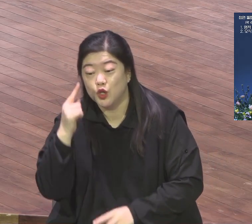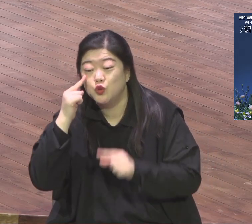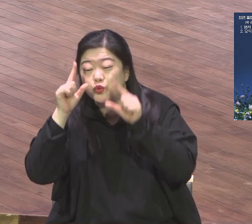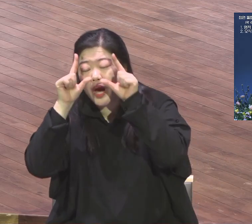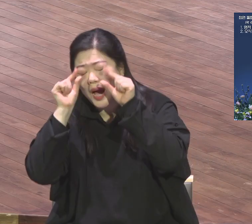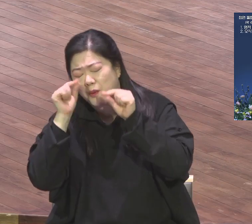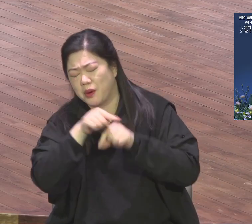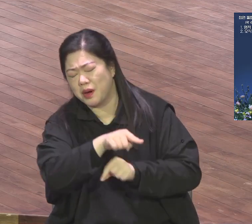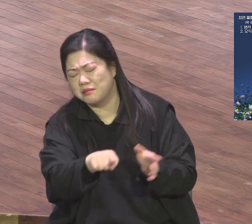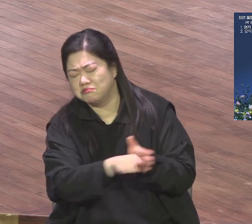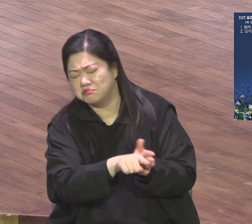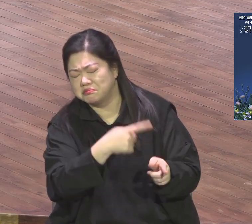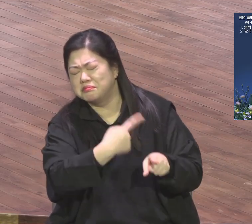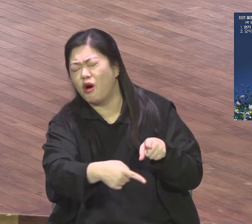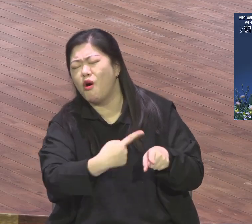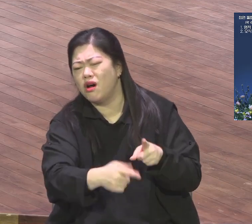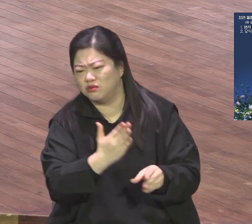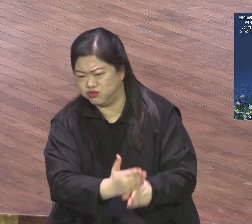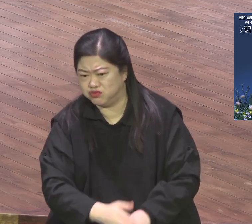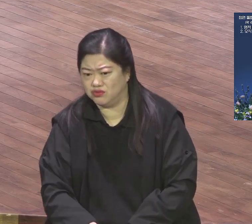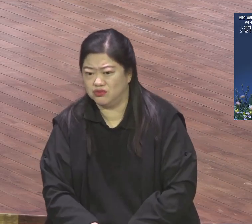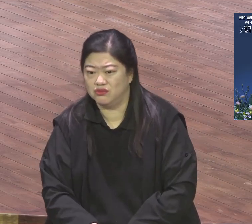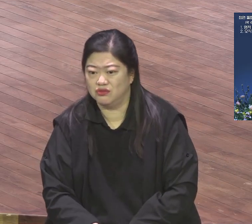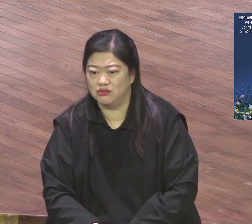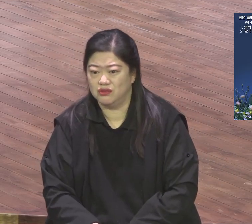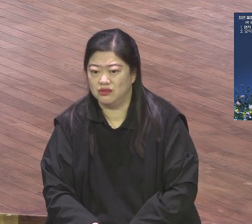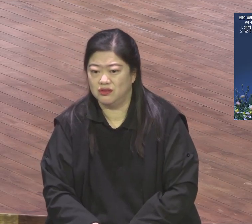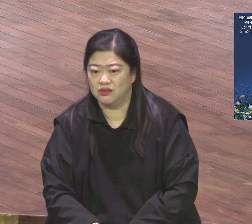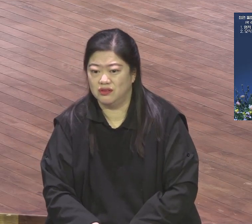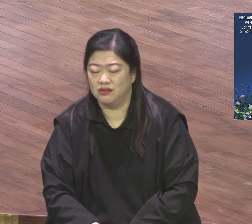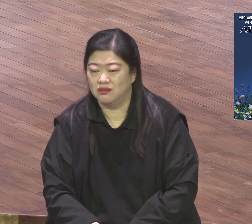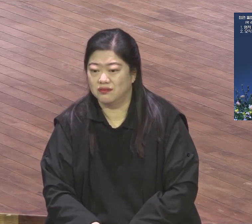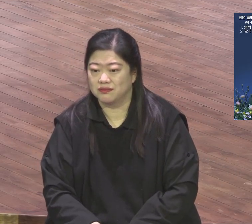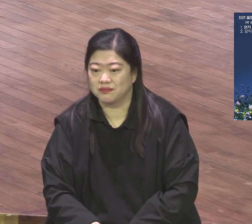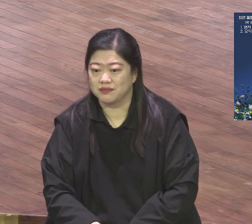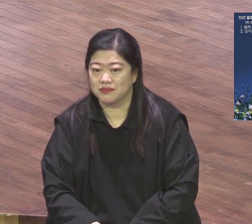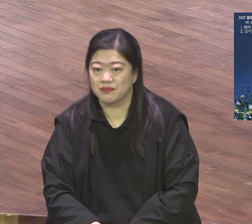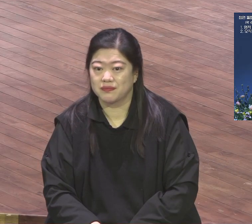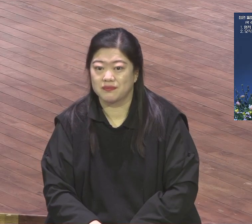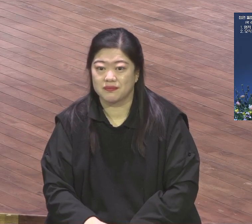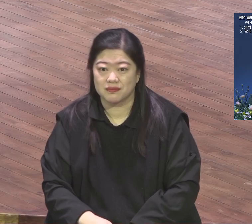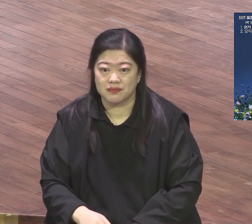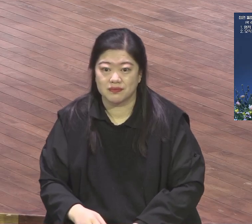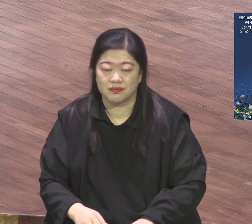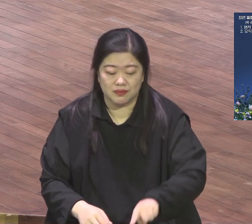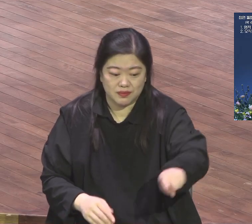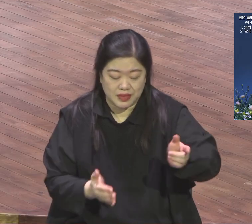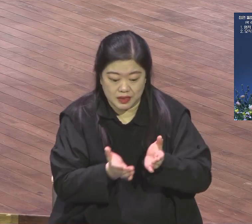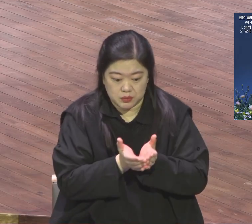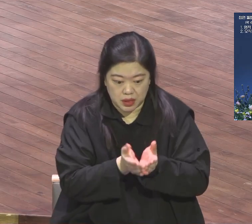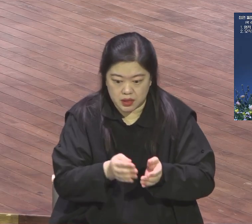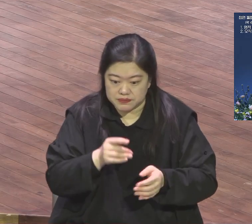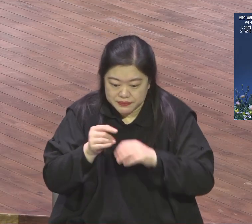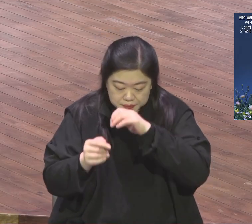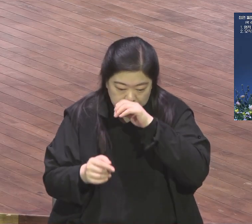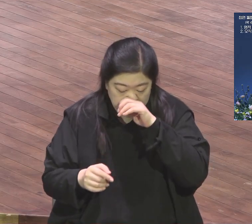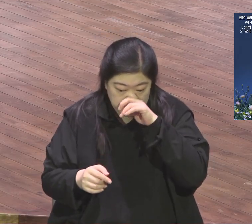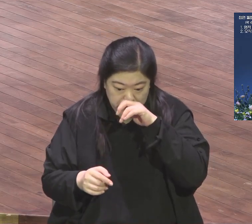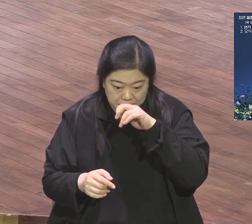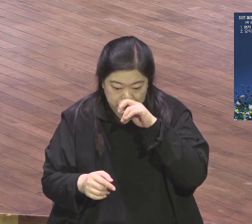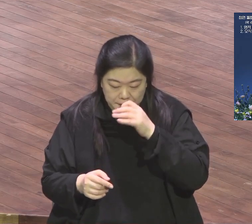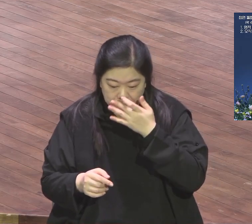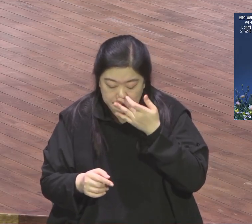다시 자기 자신들은 최선을 다해서 아무 방법을 다 써도 도저히 가망이 없게 되니까